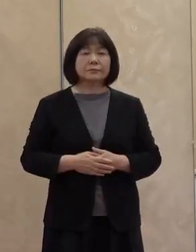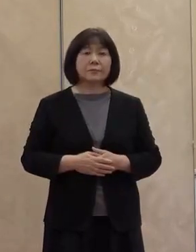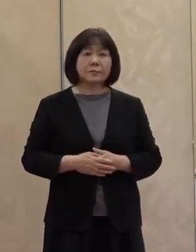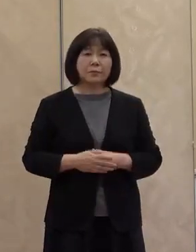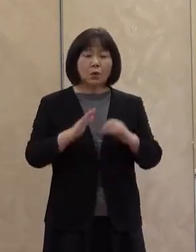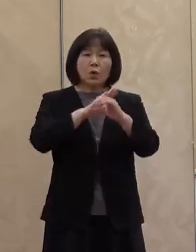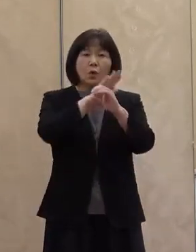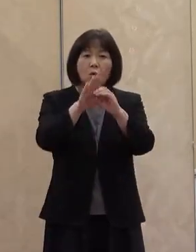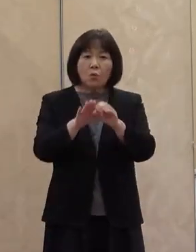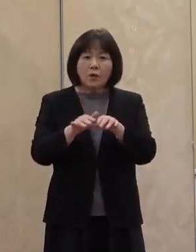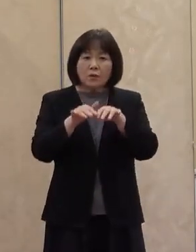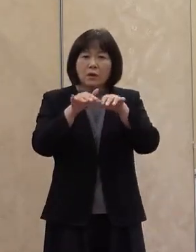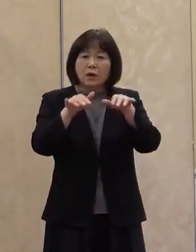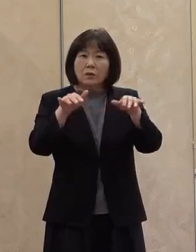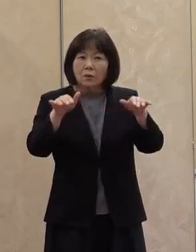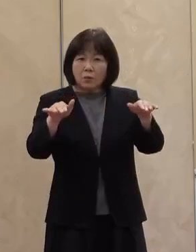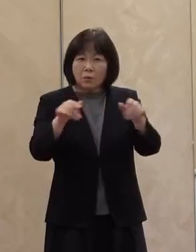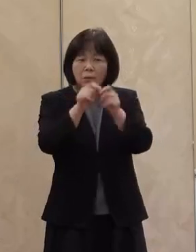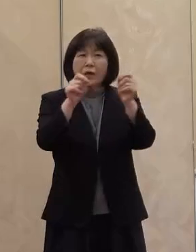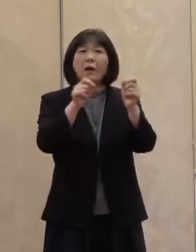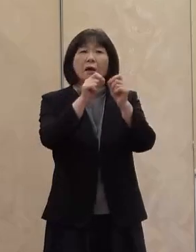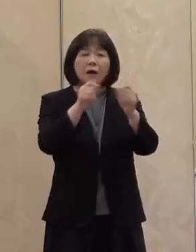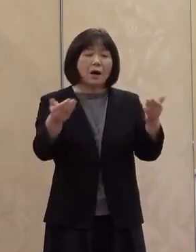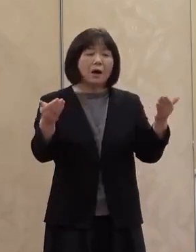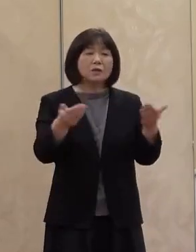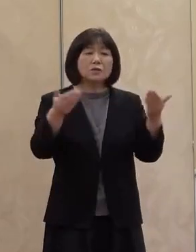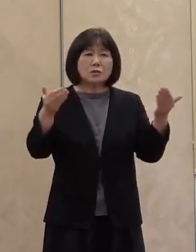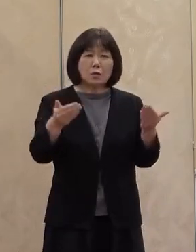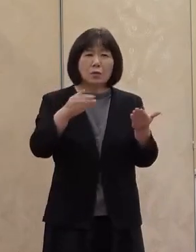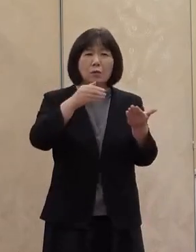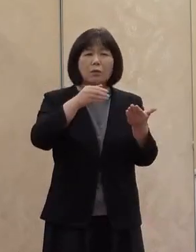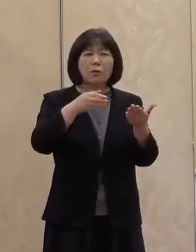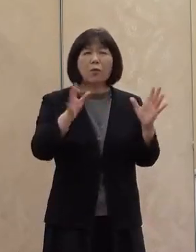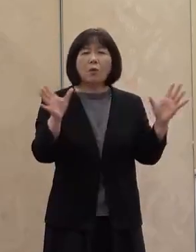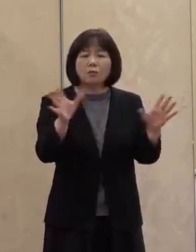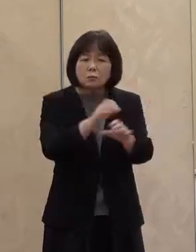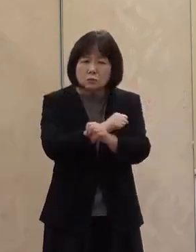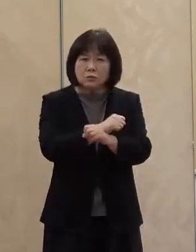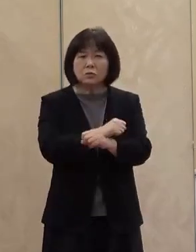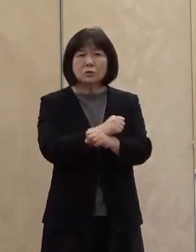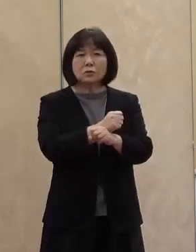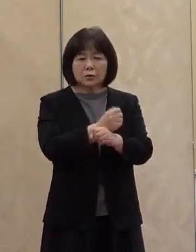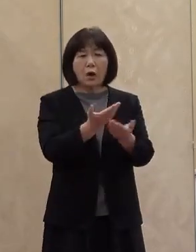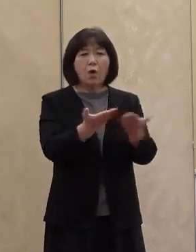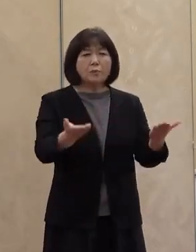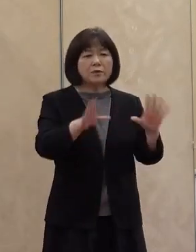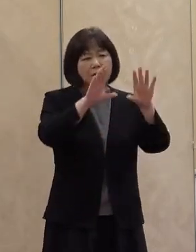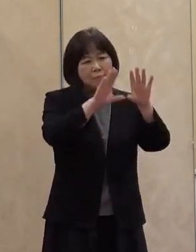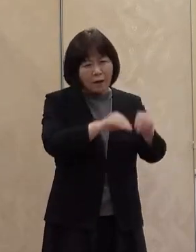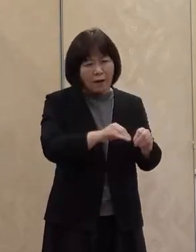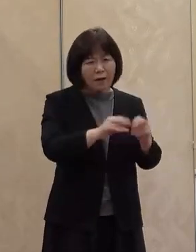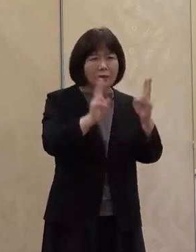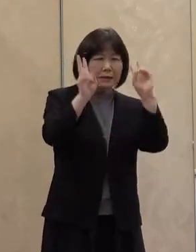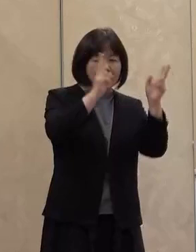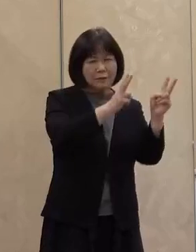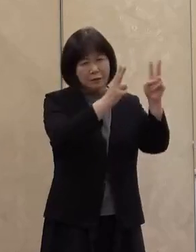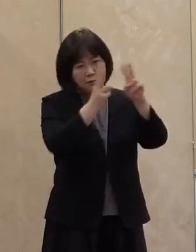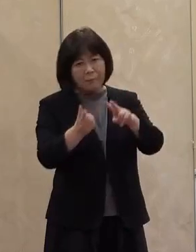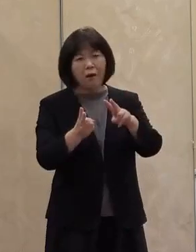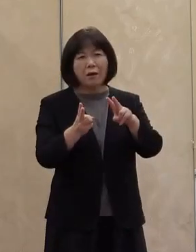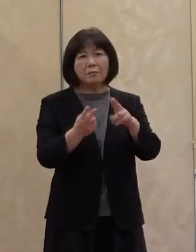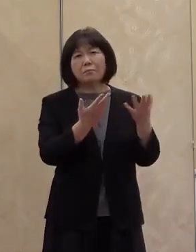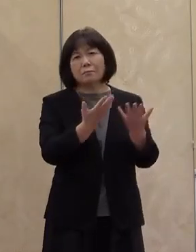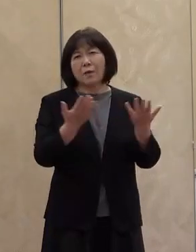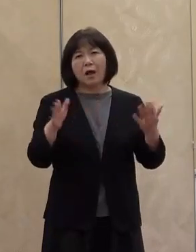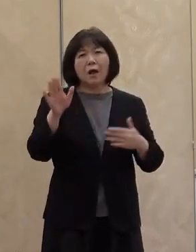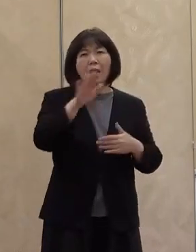コロナの影響によってですね、やはり失業、倒産、廃業というのが増えてくるのがなかなか避けられない